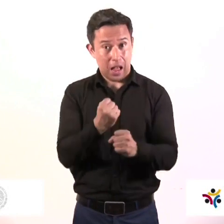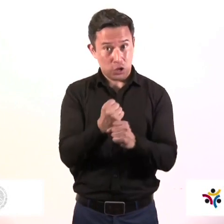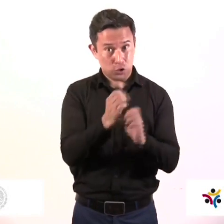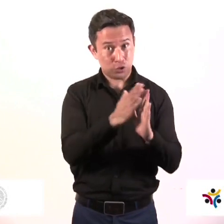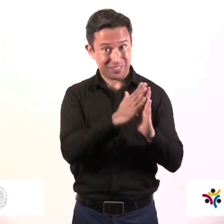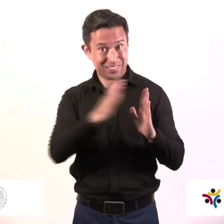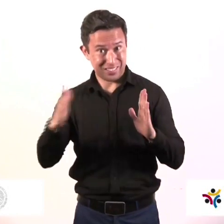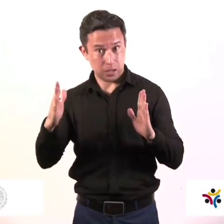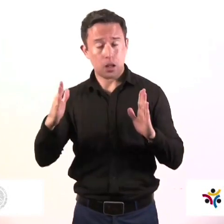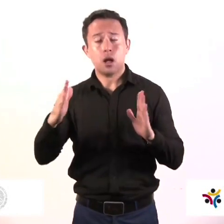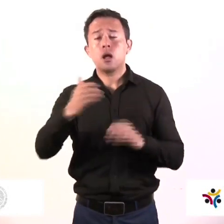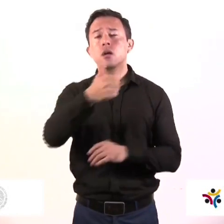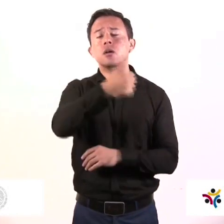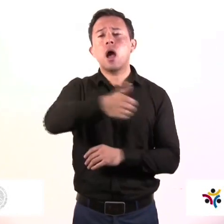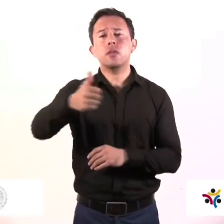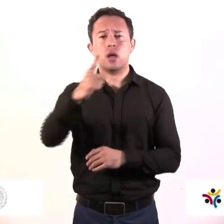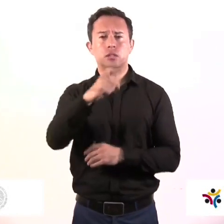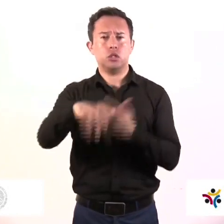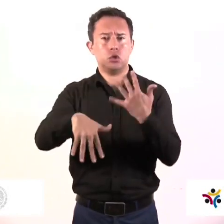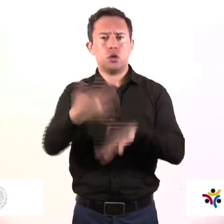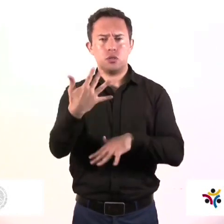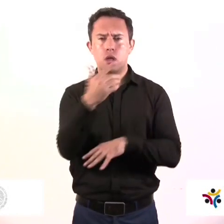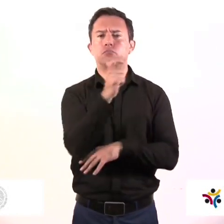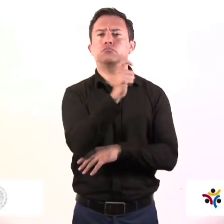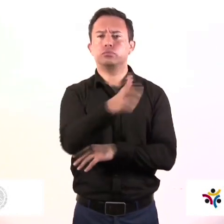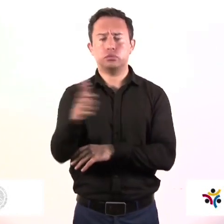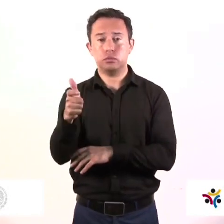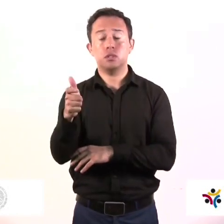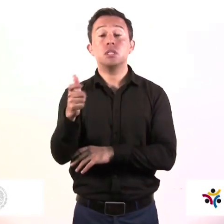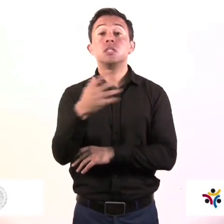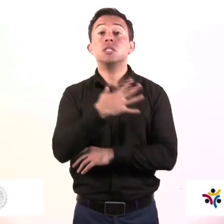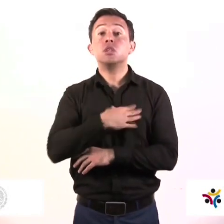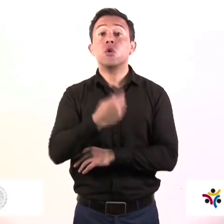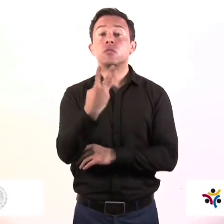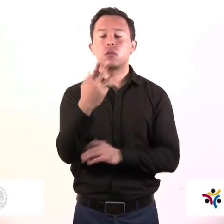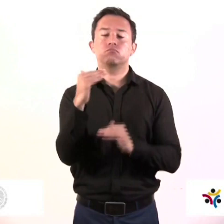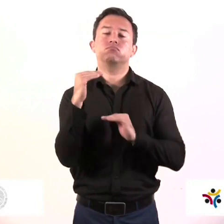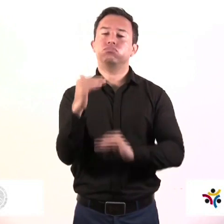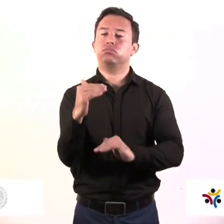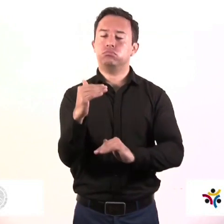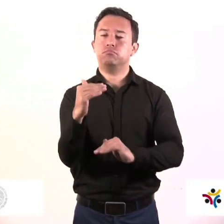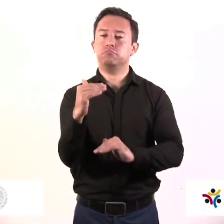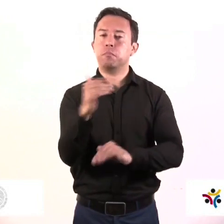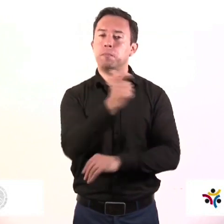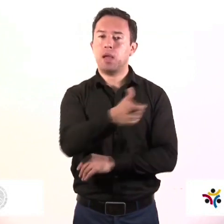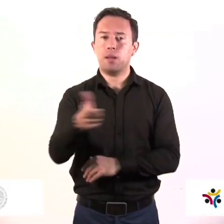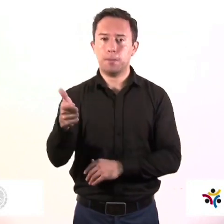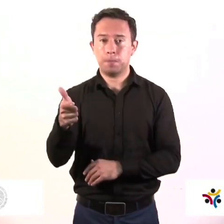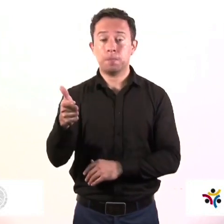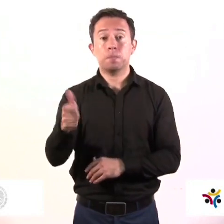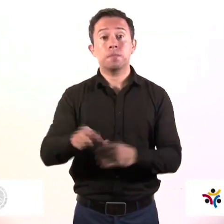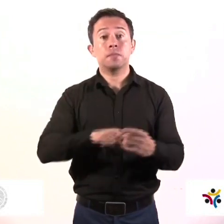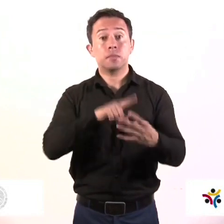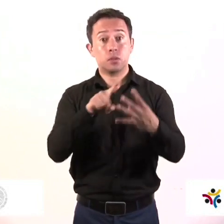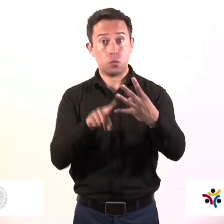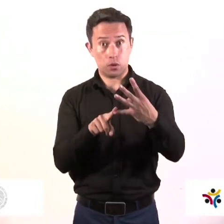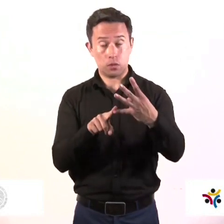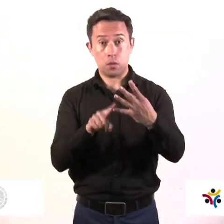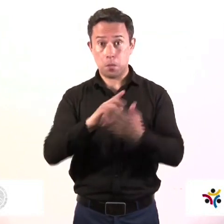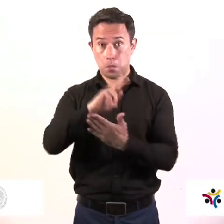vez a las familias que se cambian al programa Oportunidades. Apoyo Cedesol Sin Hambre, 88 pesos mensuales. Se entrega